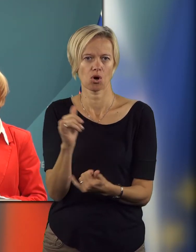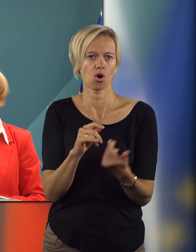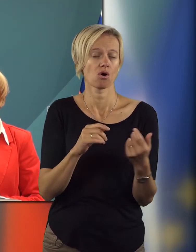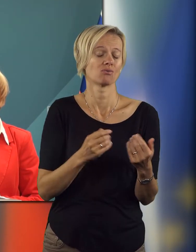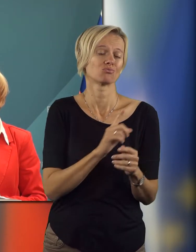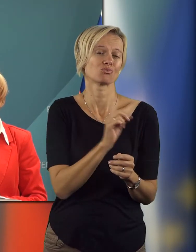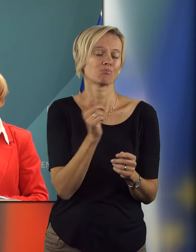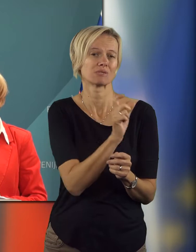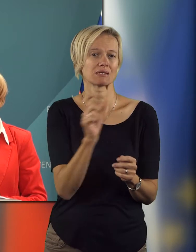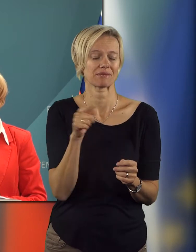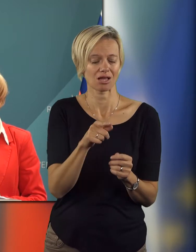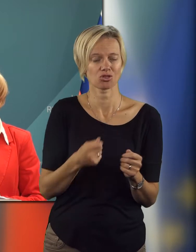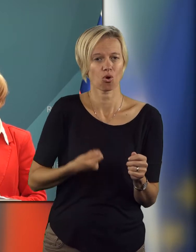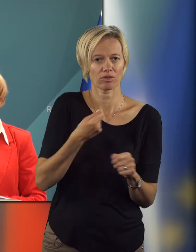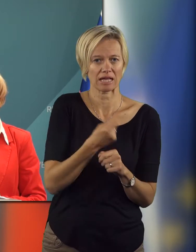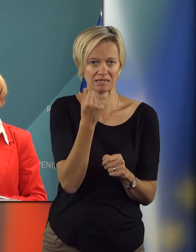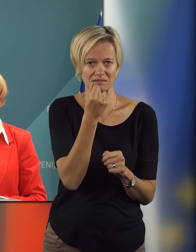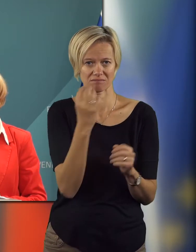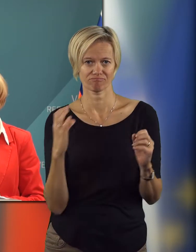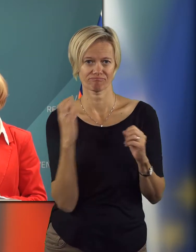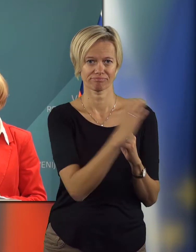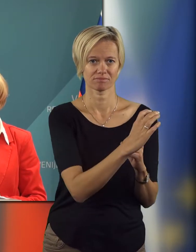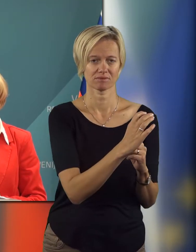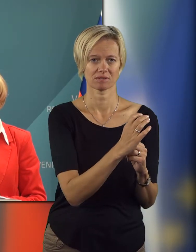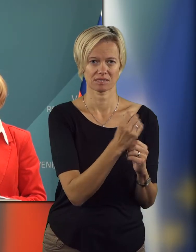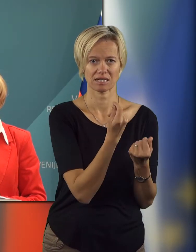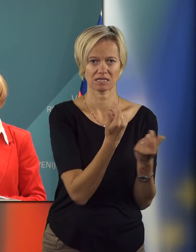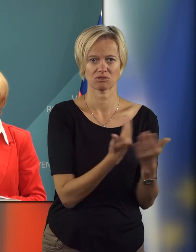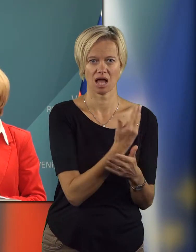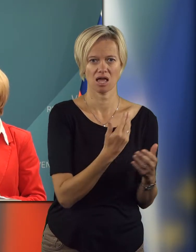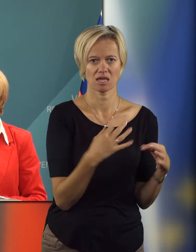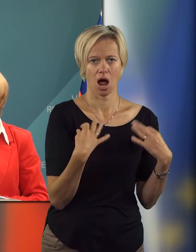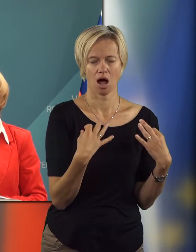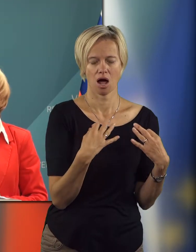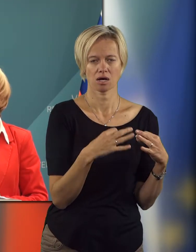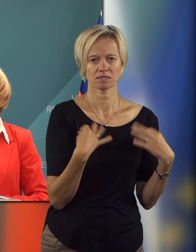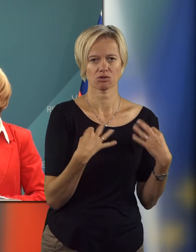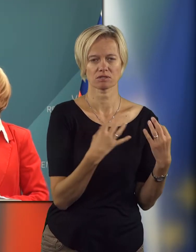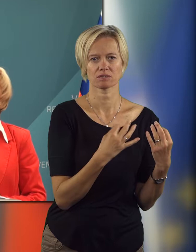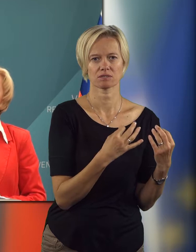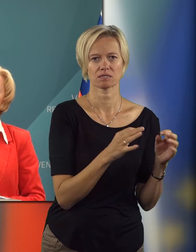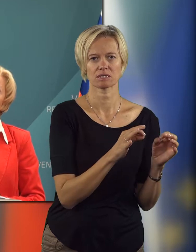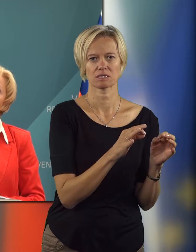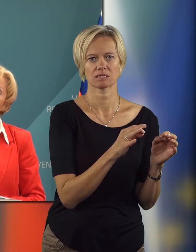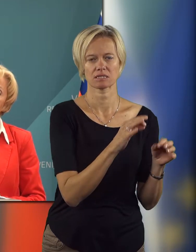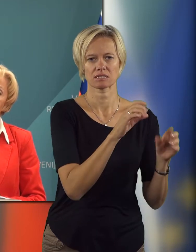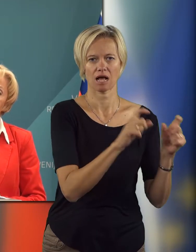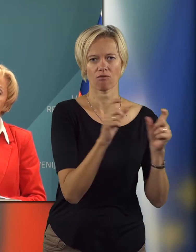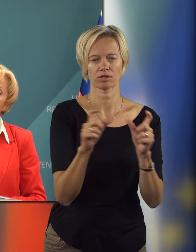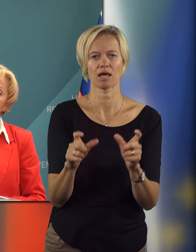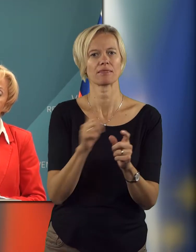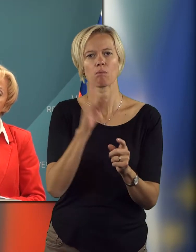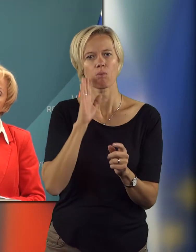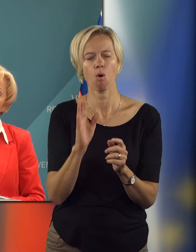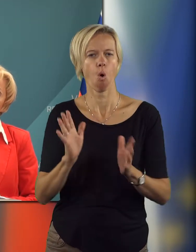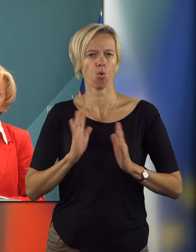drugimi besedami, ta dodaten transfer sredstev v zdravstvene zavode ne bo ogrozil naše poti